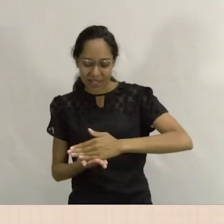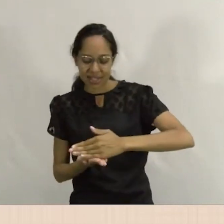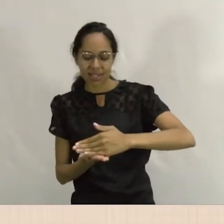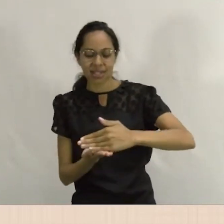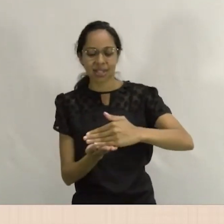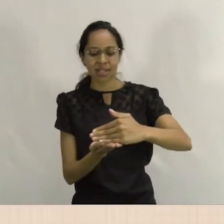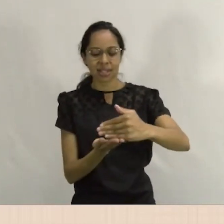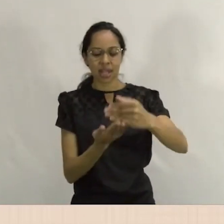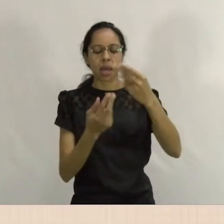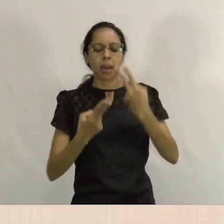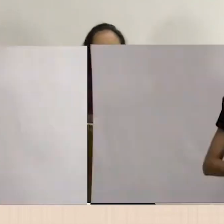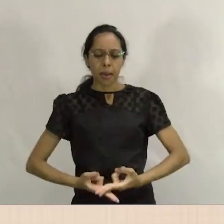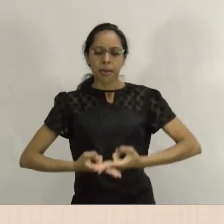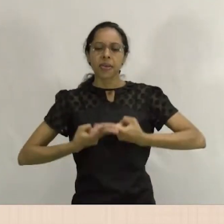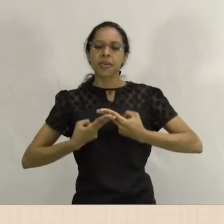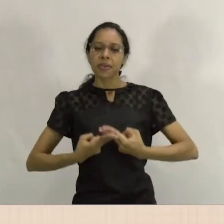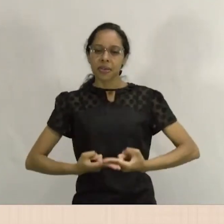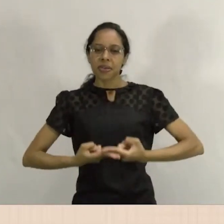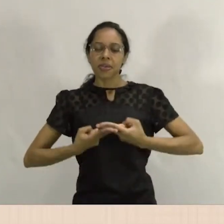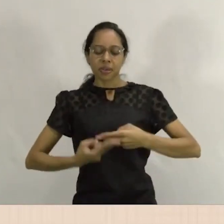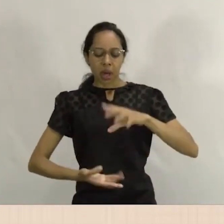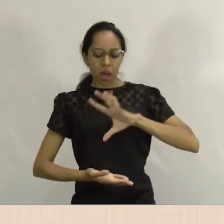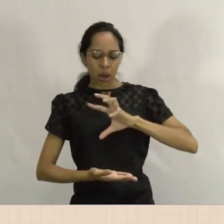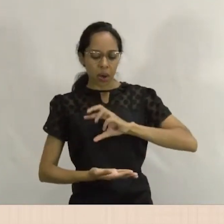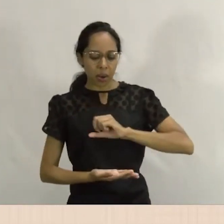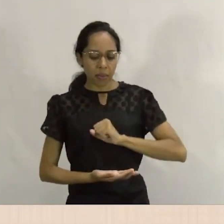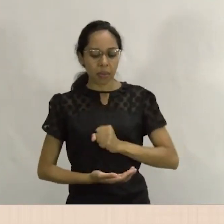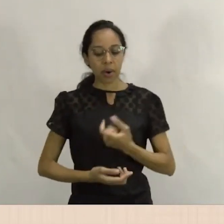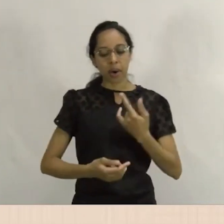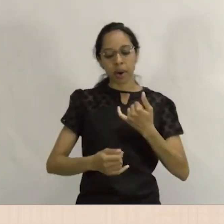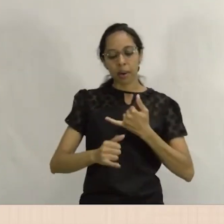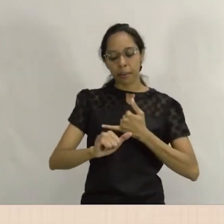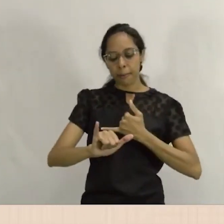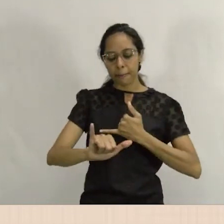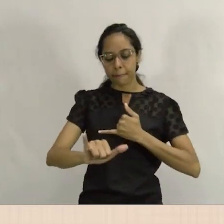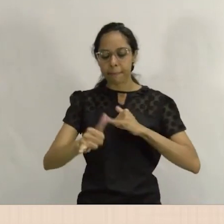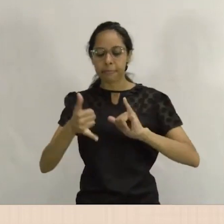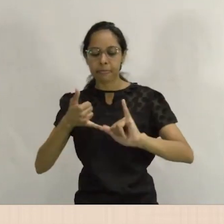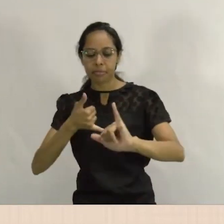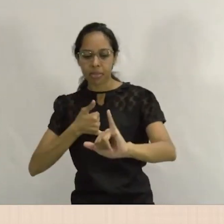em amor, passamos a praticar o perdão mútuo. Irmão, nós